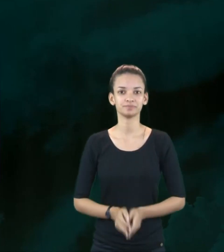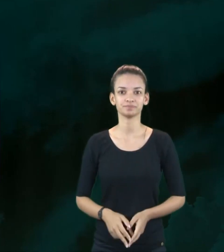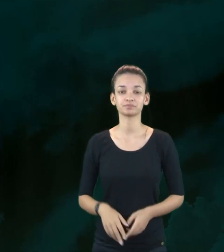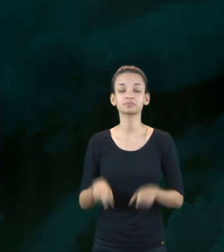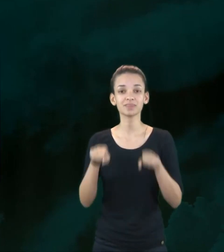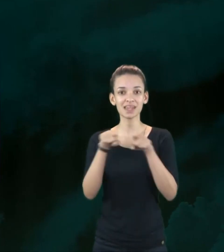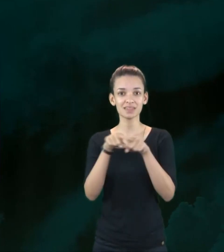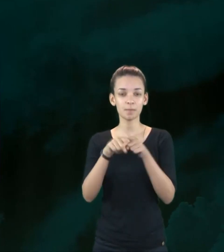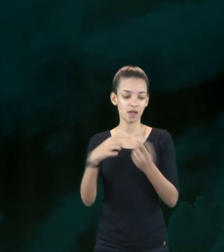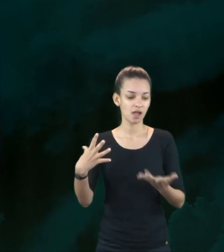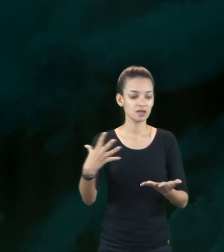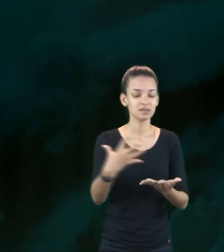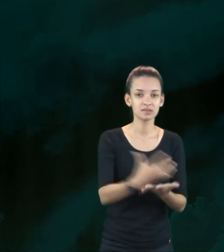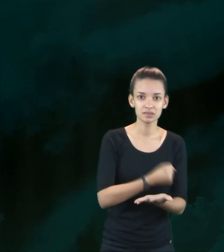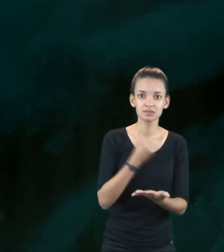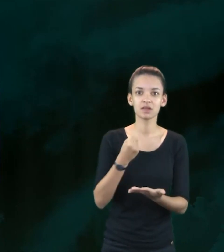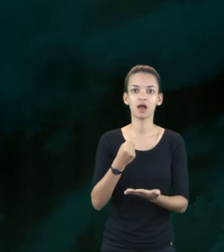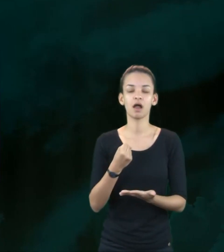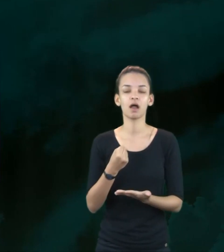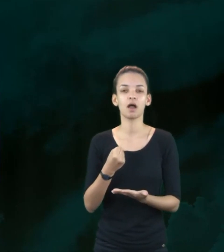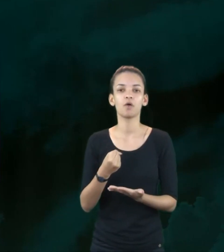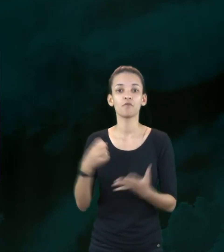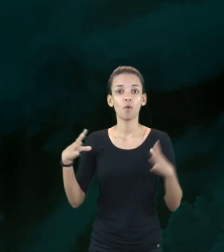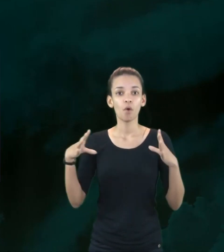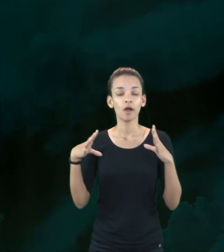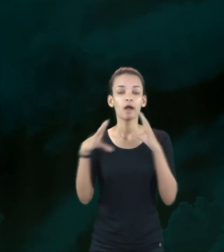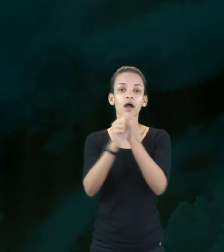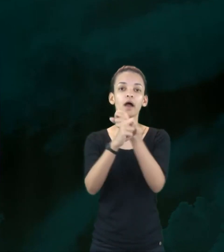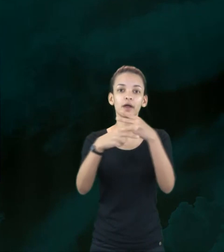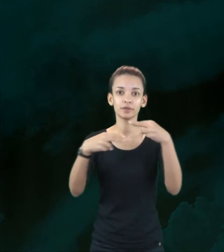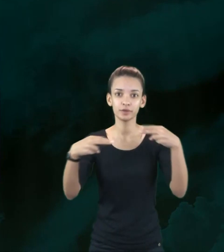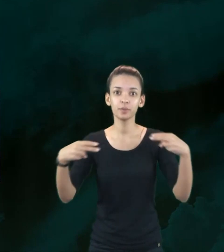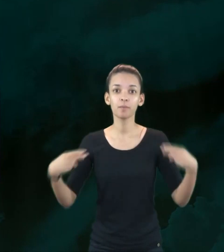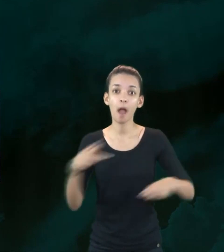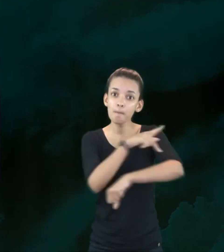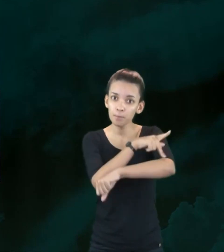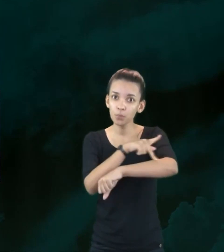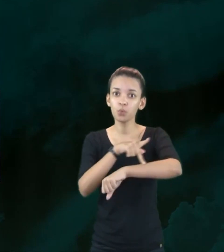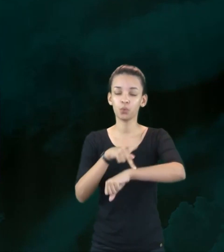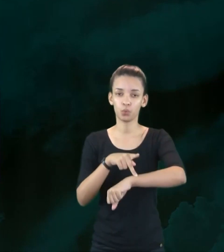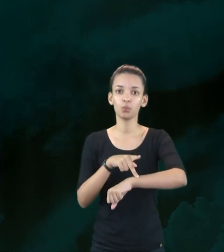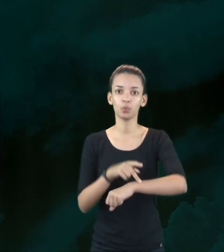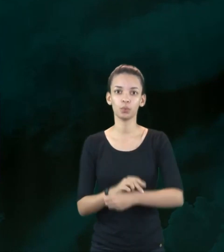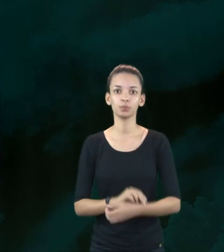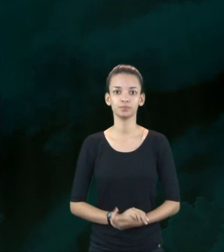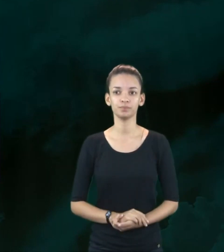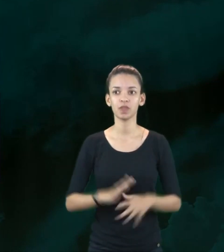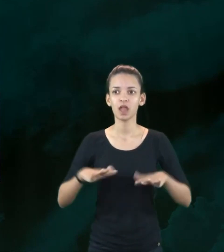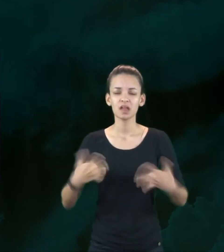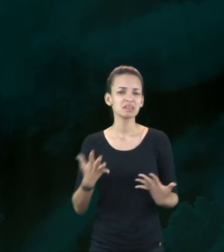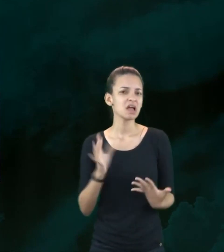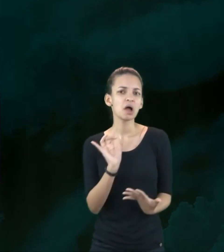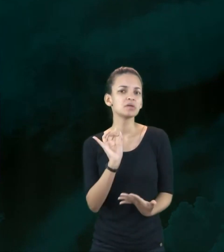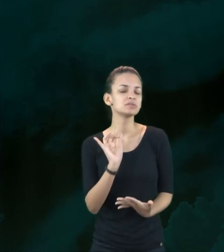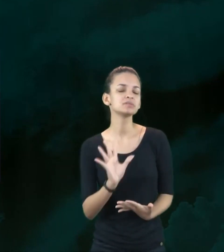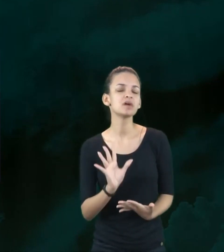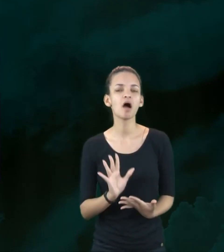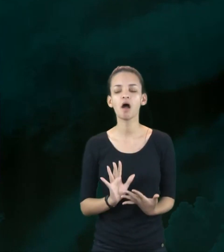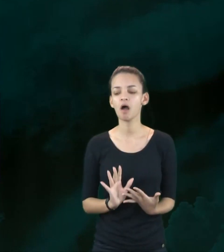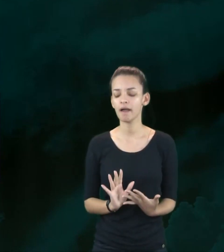animais genuínos, da maneira como Deus criou. Tá? Então, não só o